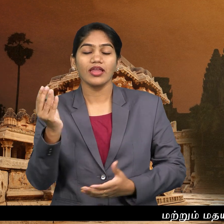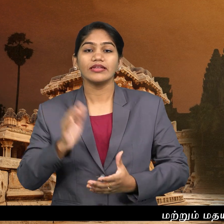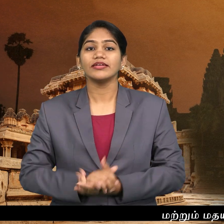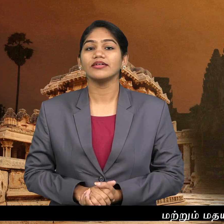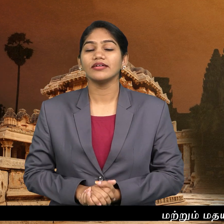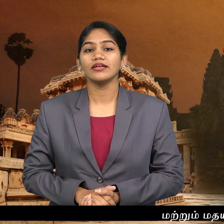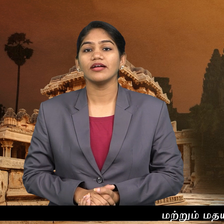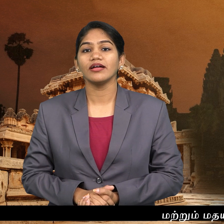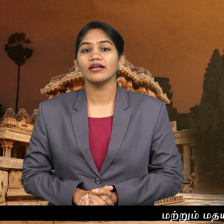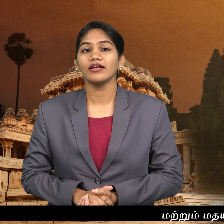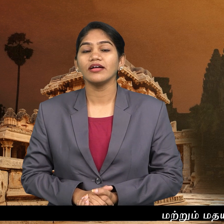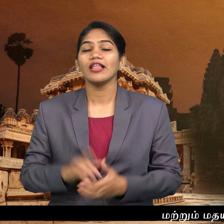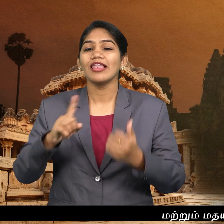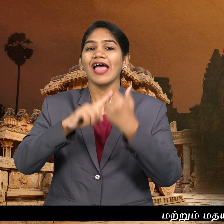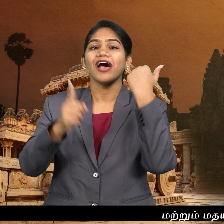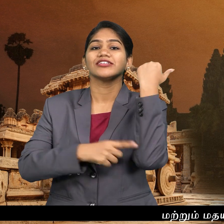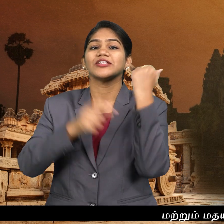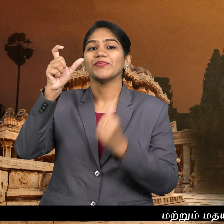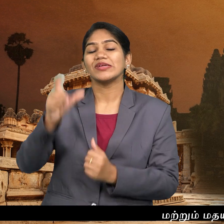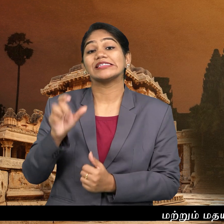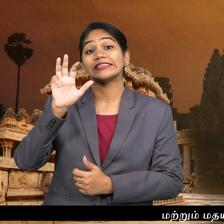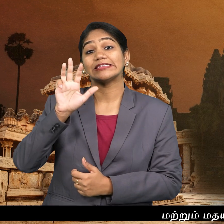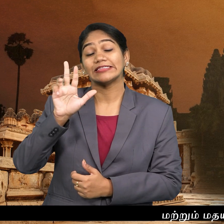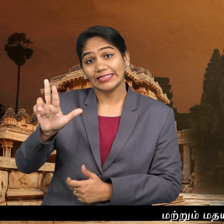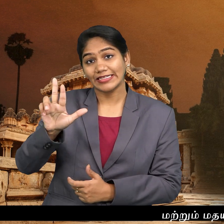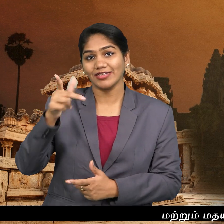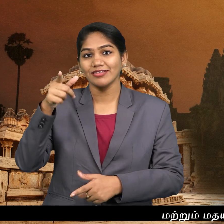மற்றும் மதயாகரி மல்லனா.